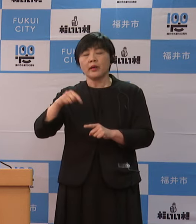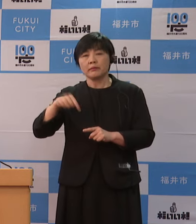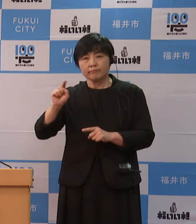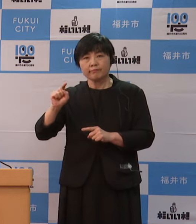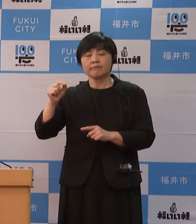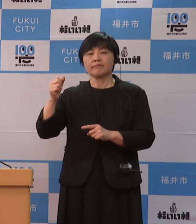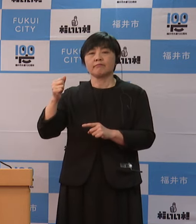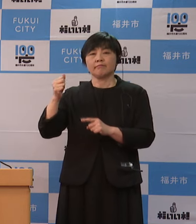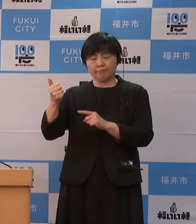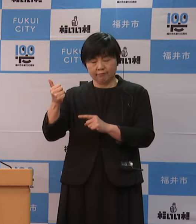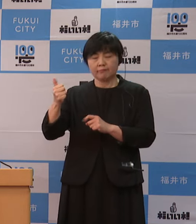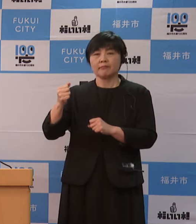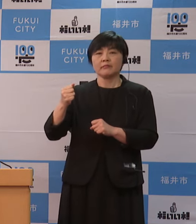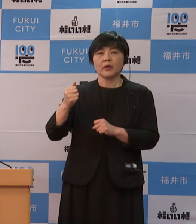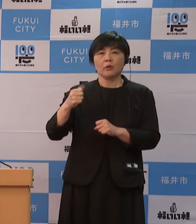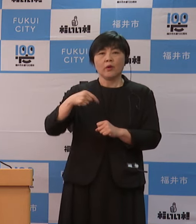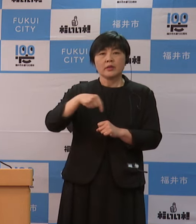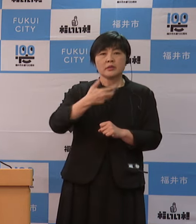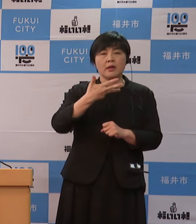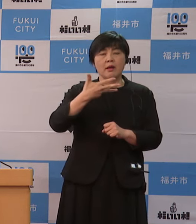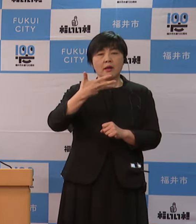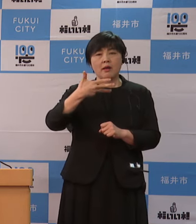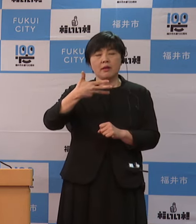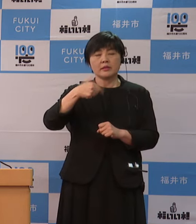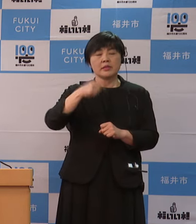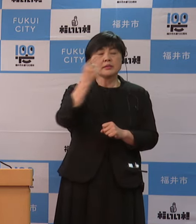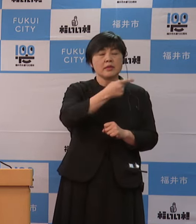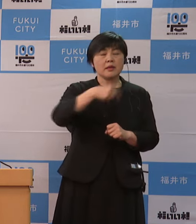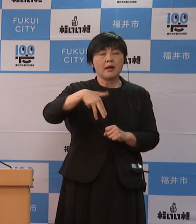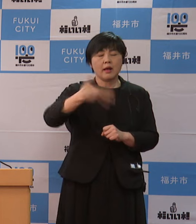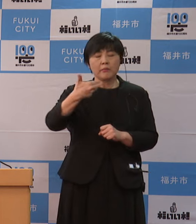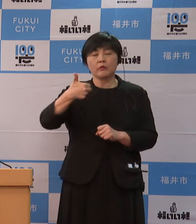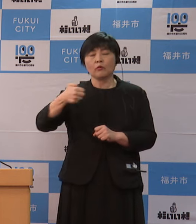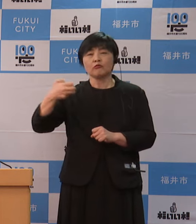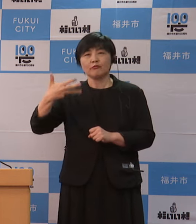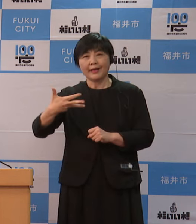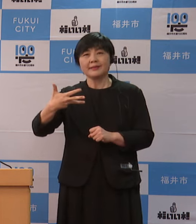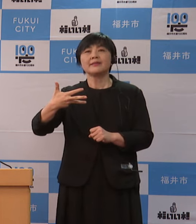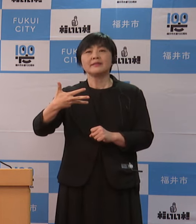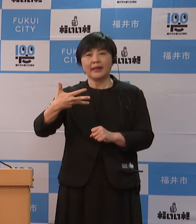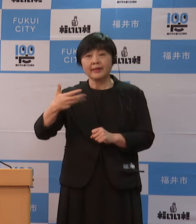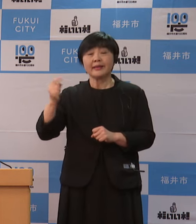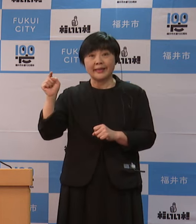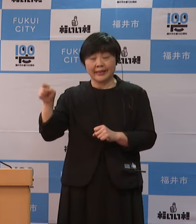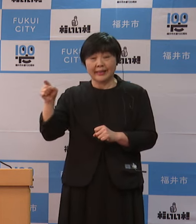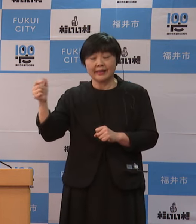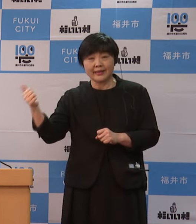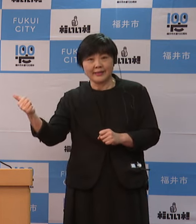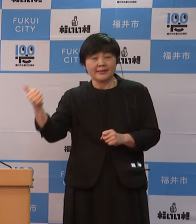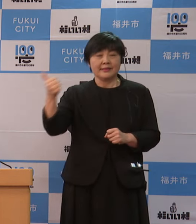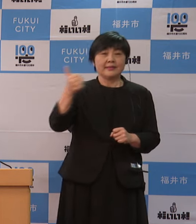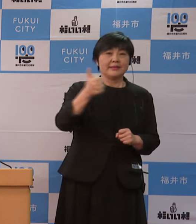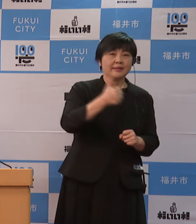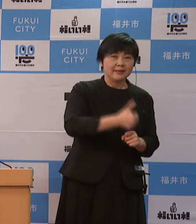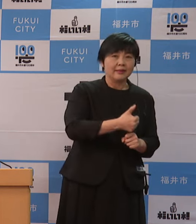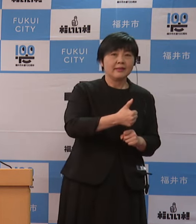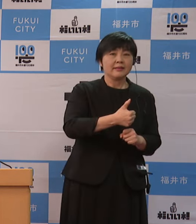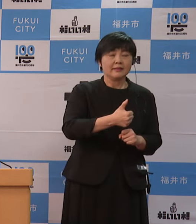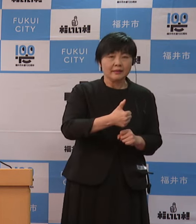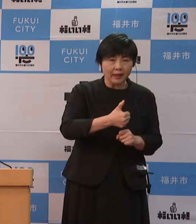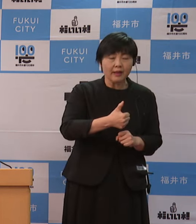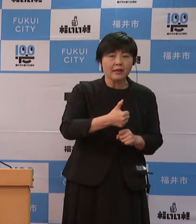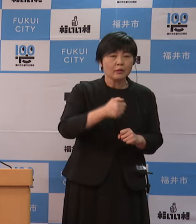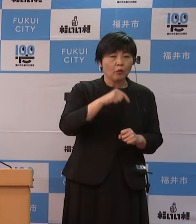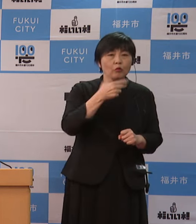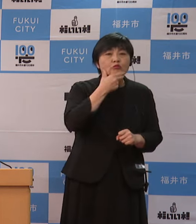まあ、1858年に、まあ、福井へ、中学校に招かれてきて、藩政改革、